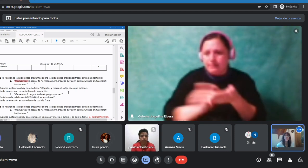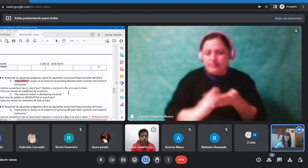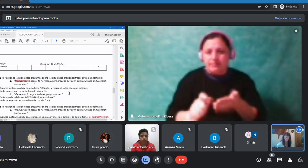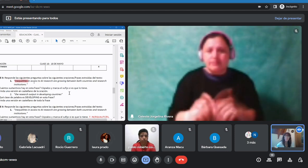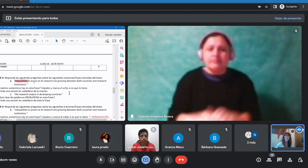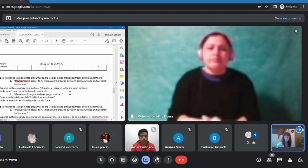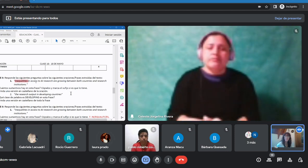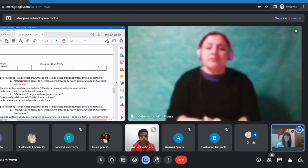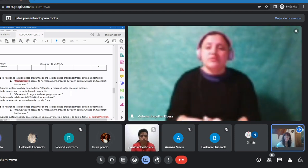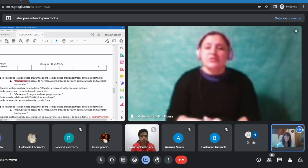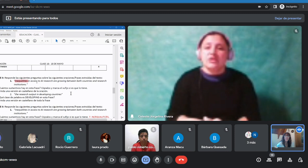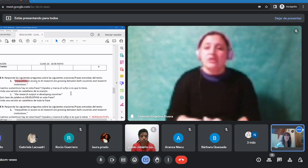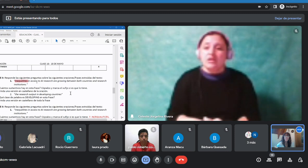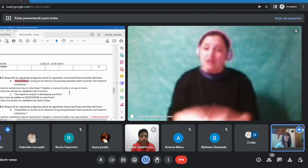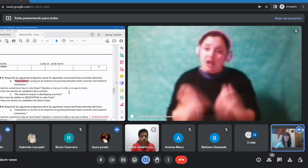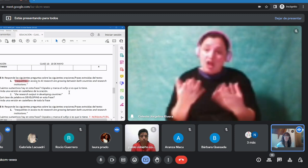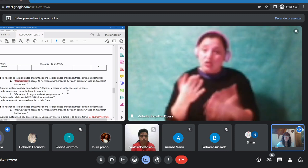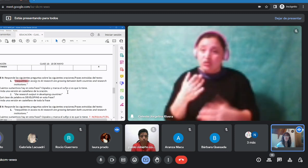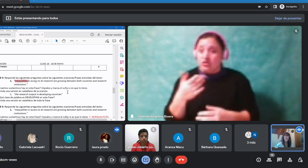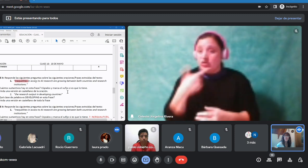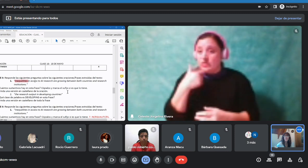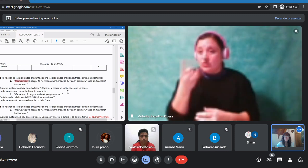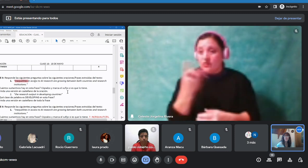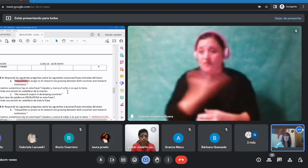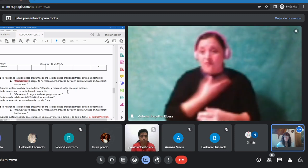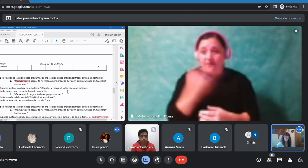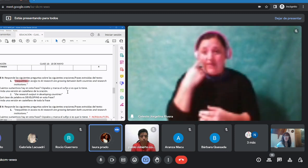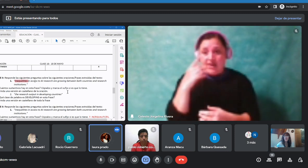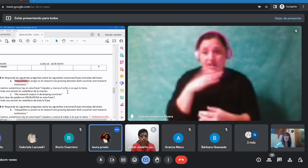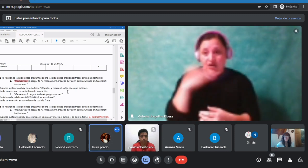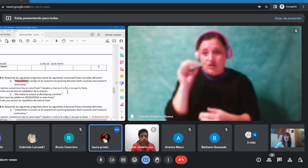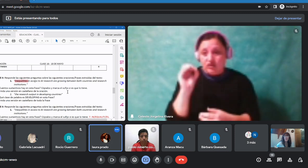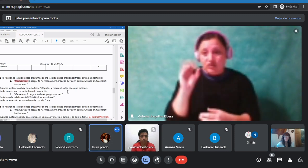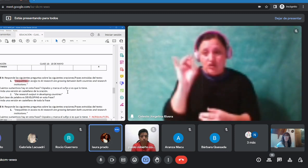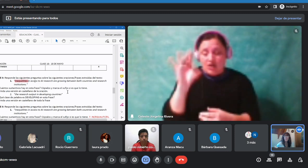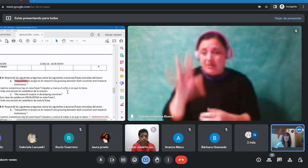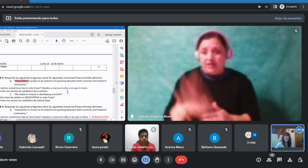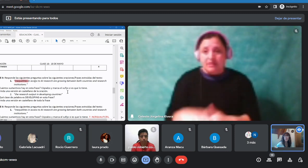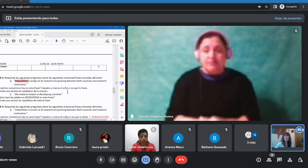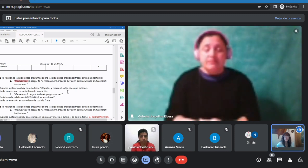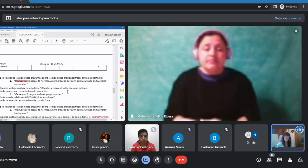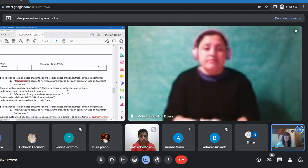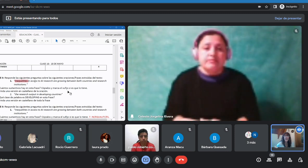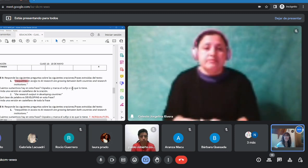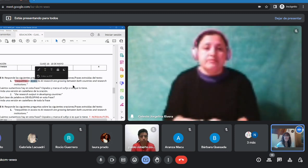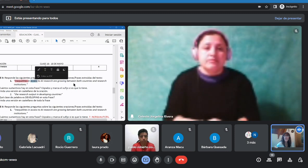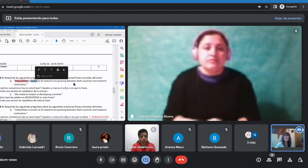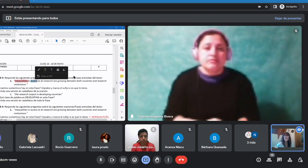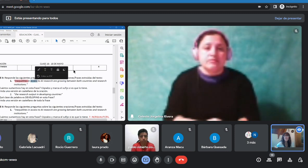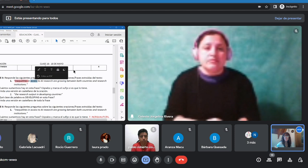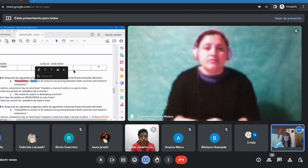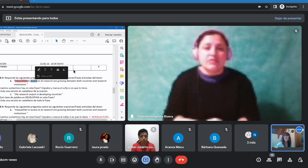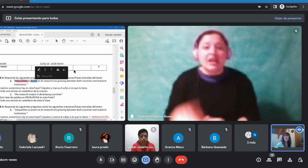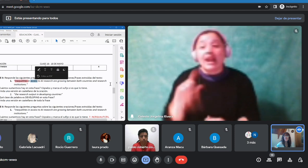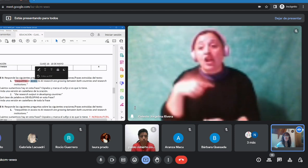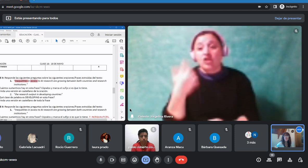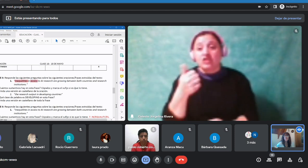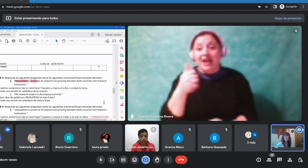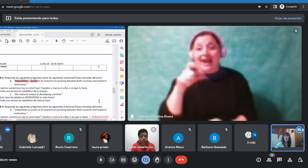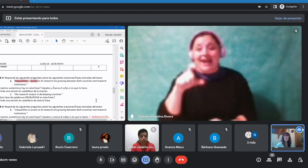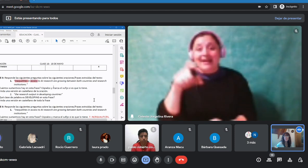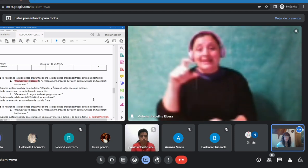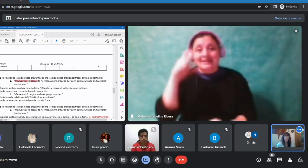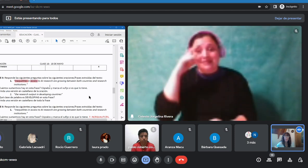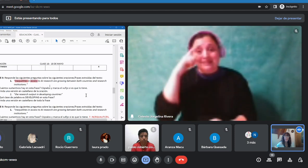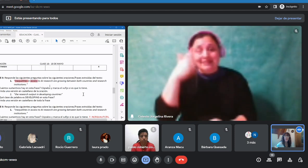marcar. Bien. Uh-huh. El otro es access, ¿sí? ¿Qué otro